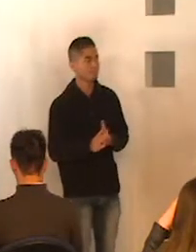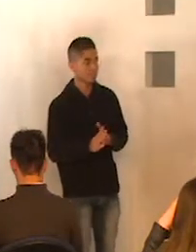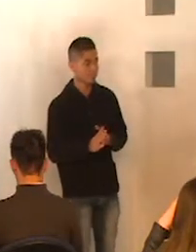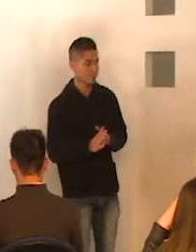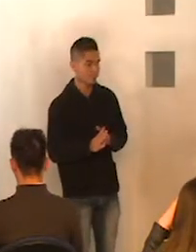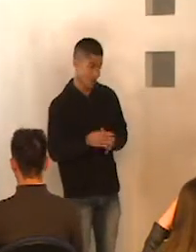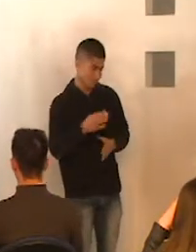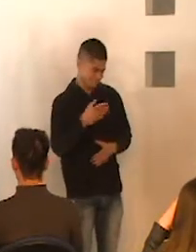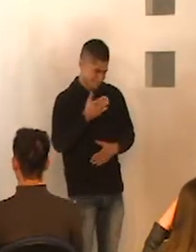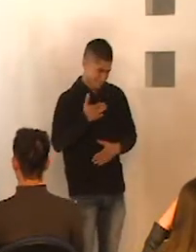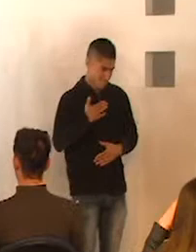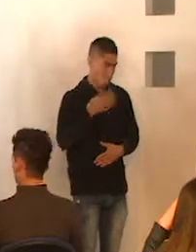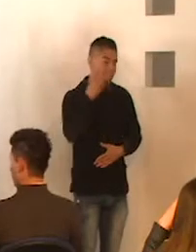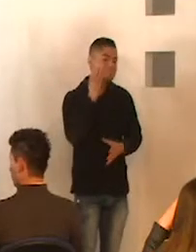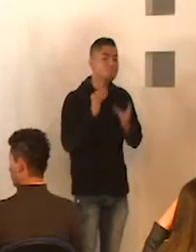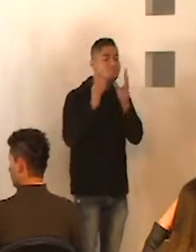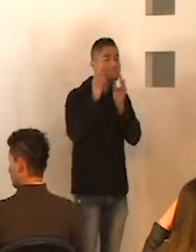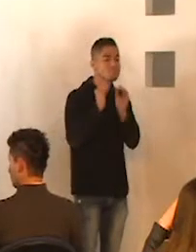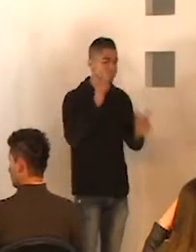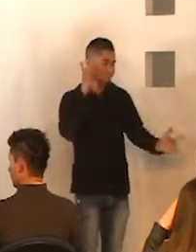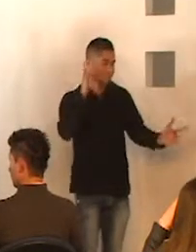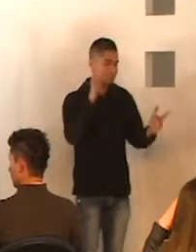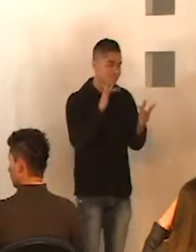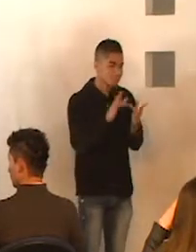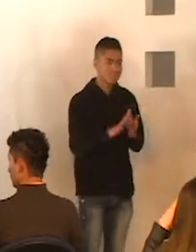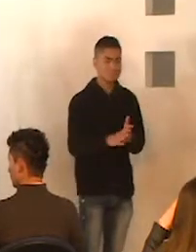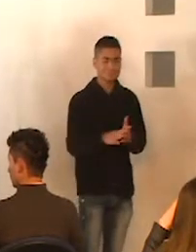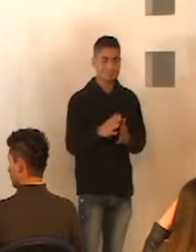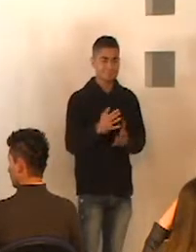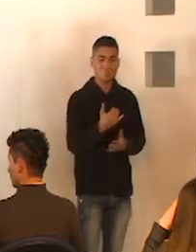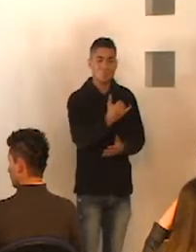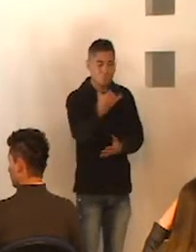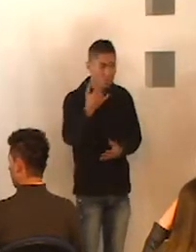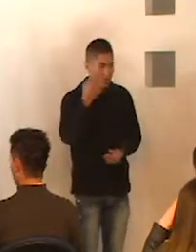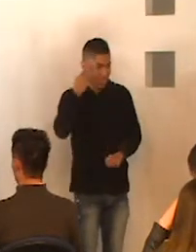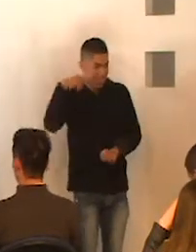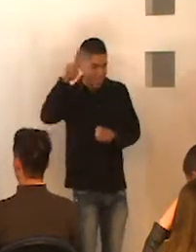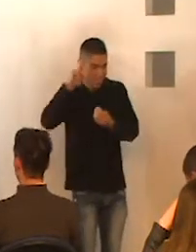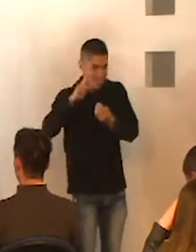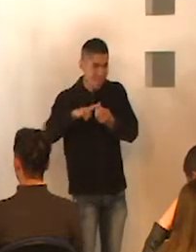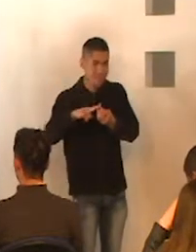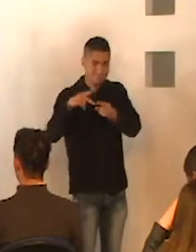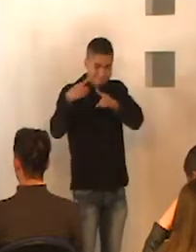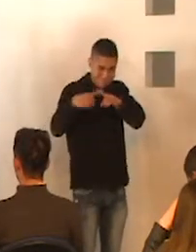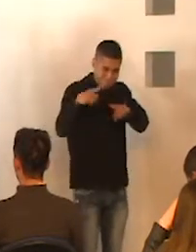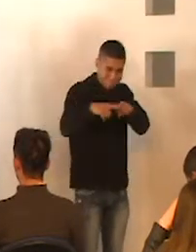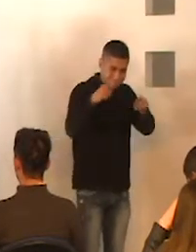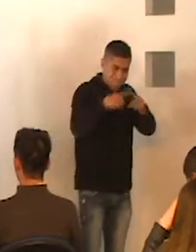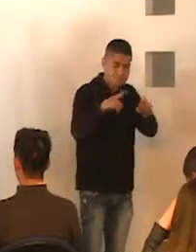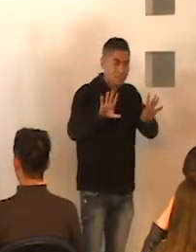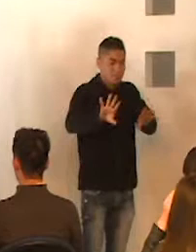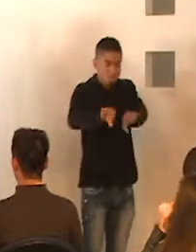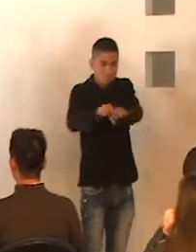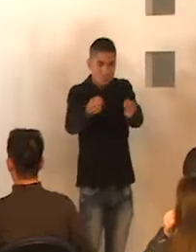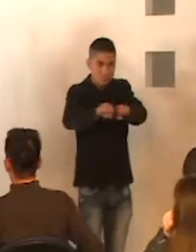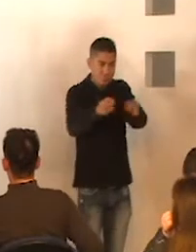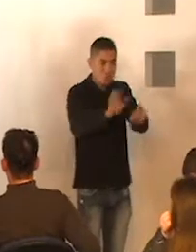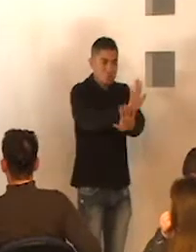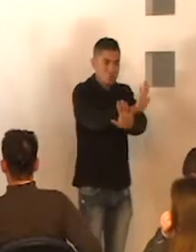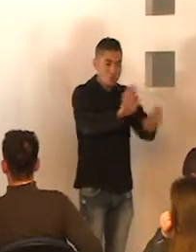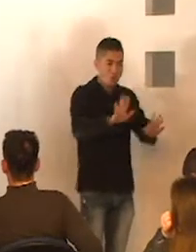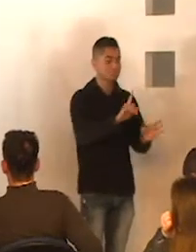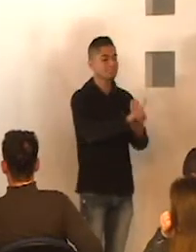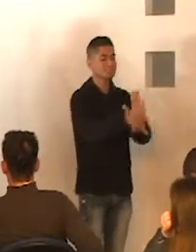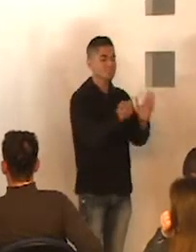fue tratar de romper esquemas con los compañeros de preescolar, de primer y de segundo, porque